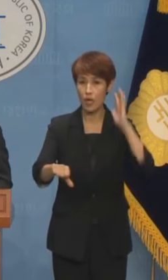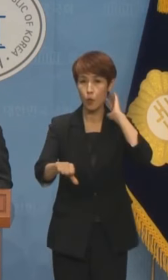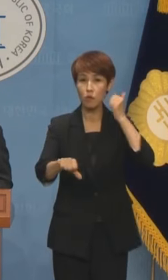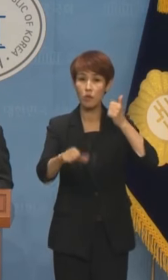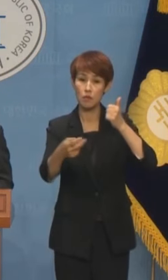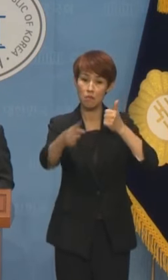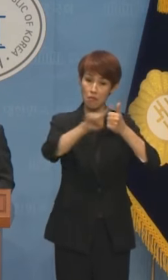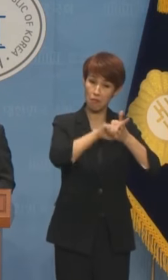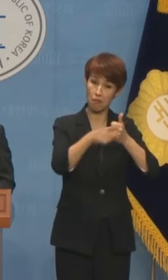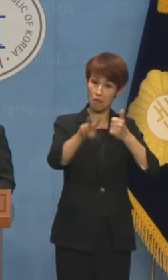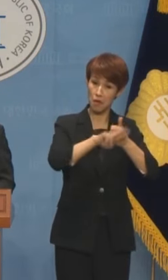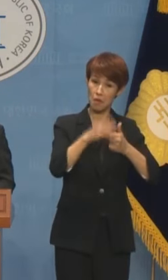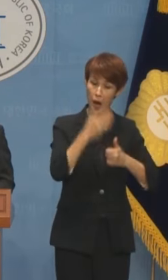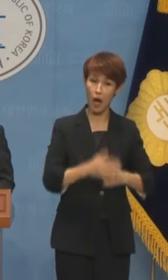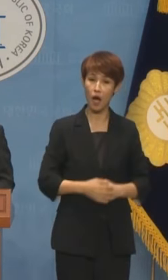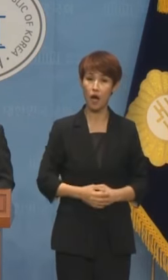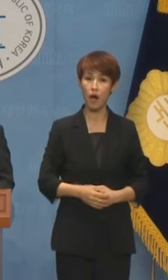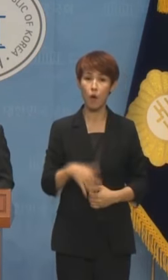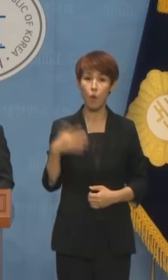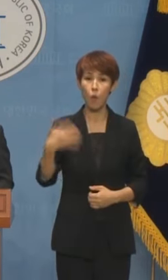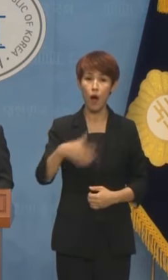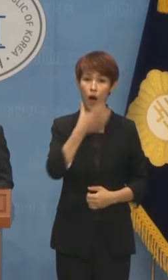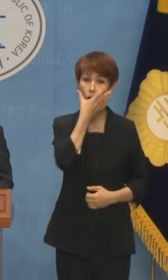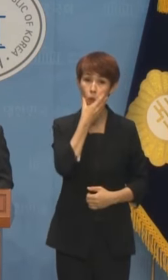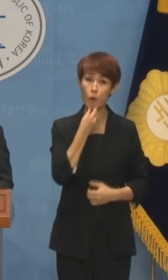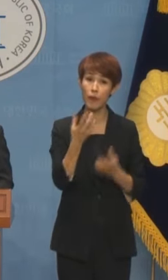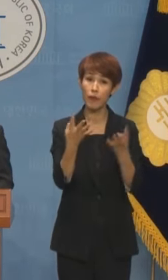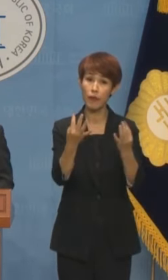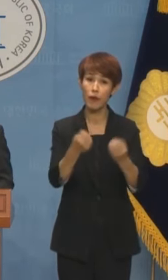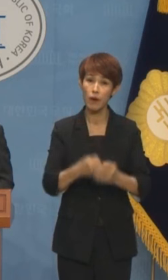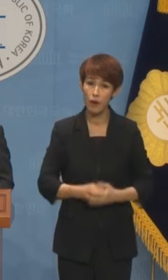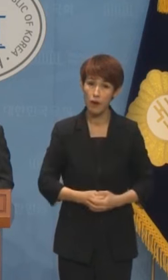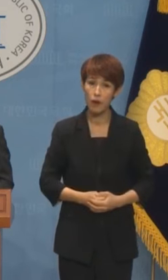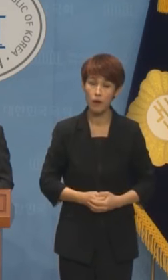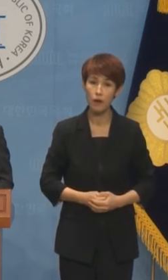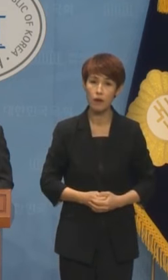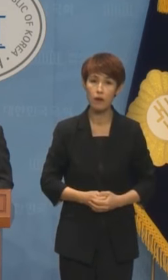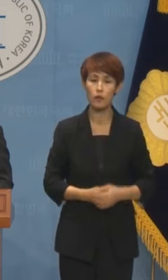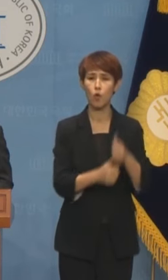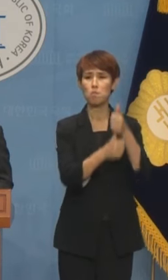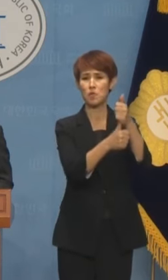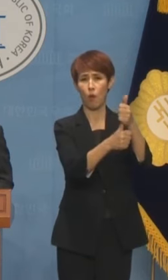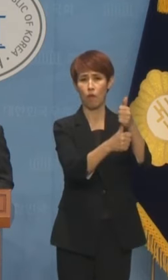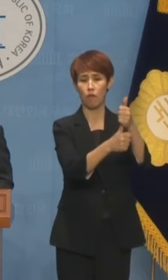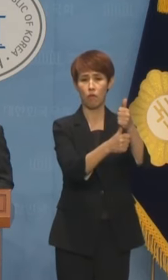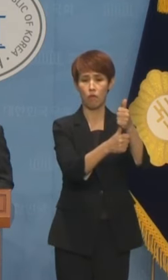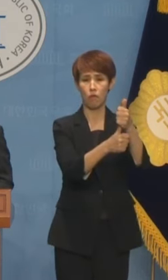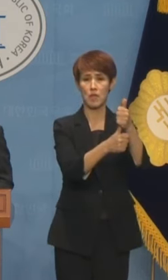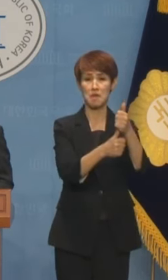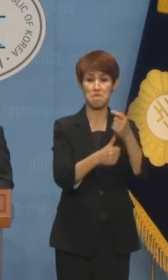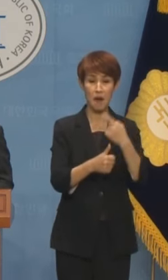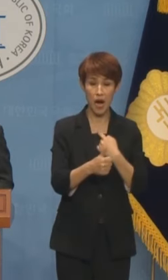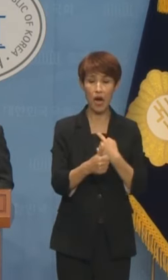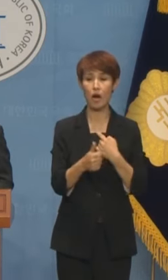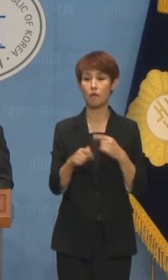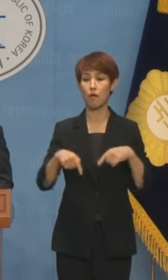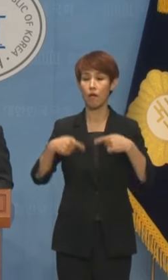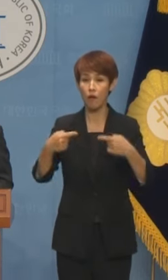있으니 이분들은 참 복도 많습니다. 게다가 비서관으로 나갔는데 낙천